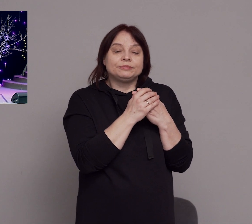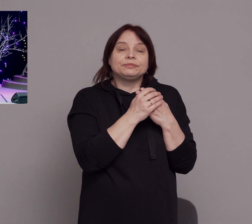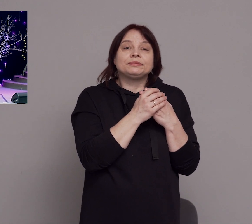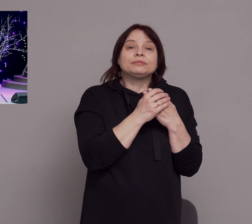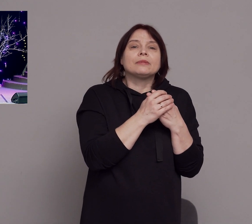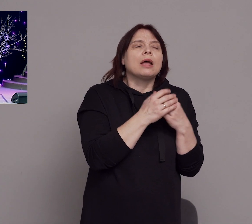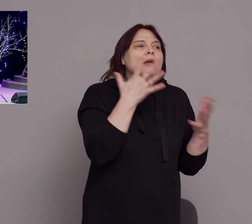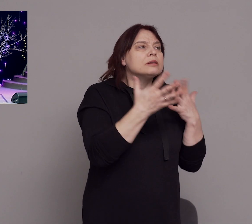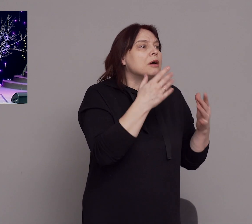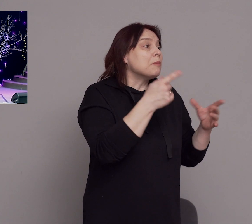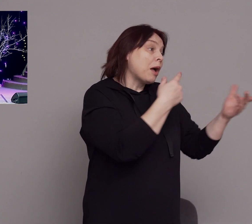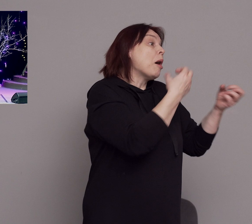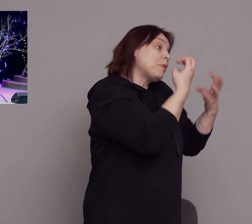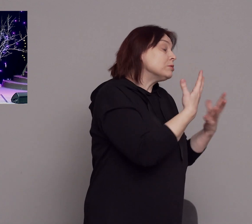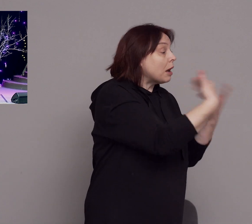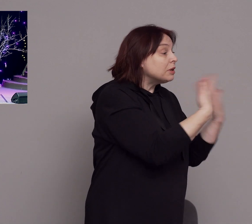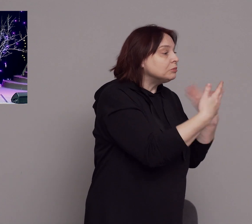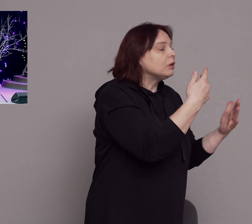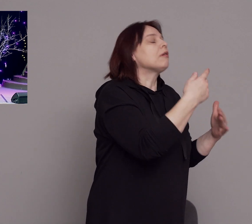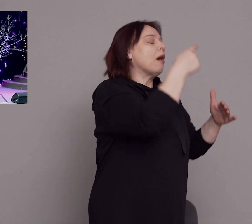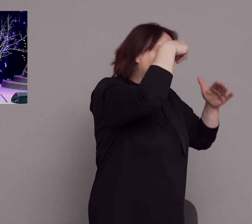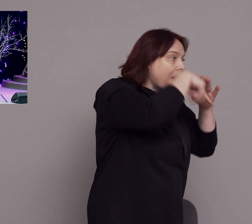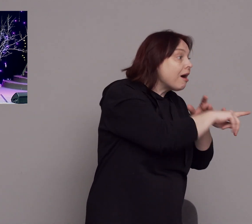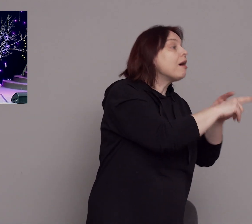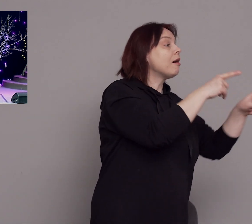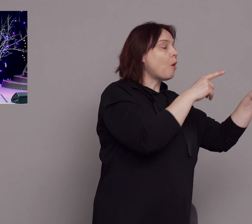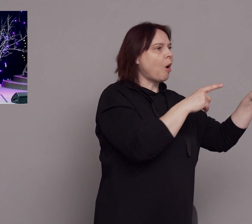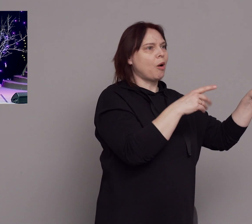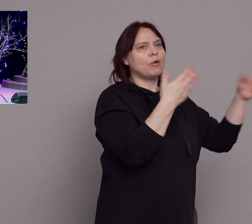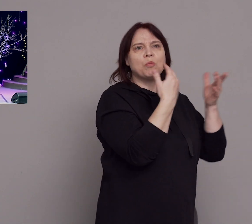только знали, кто такой Иисус, если бы мы только знали,